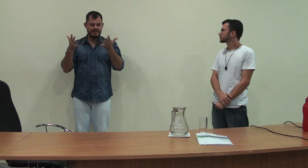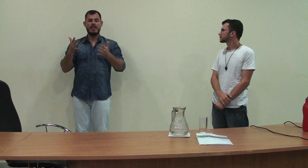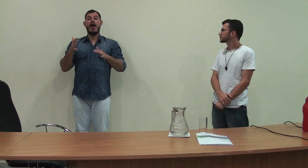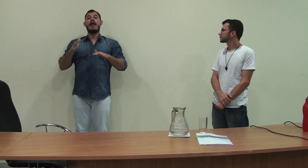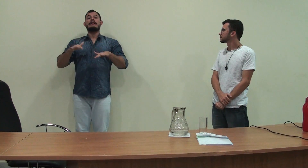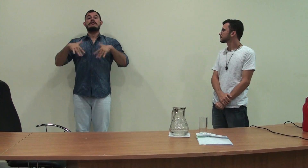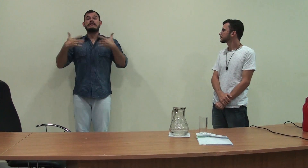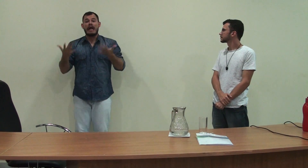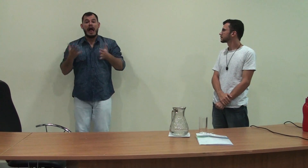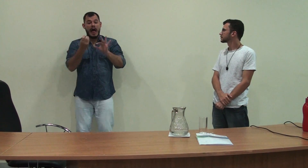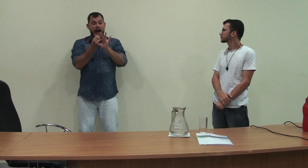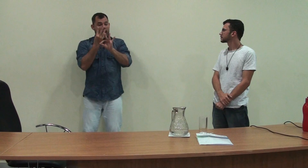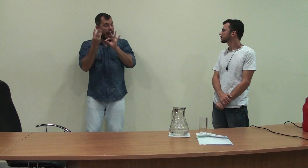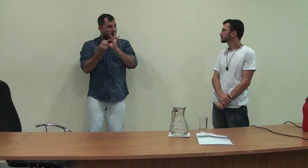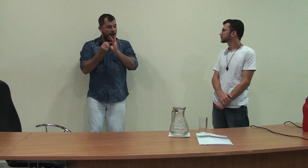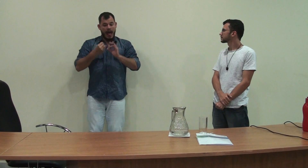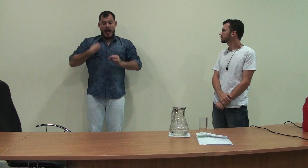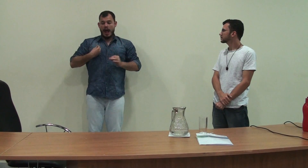no curso,